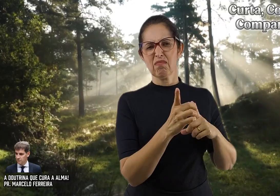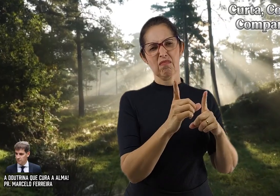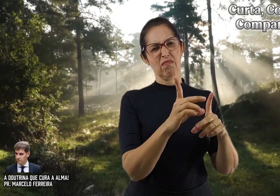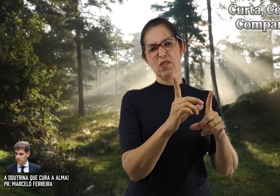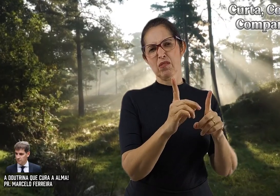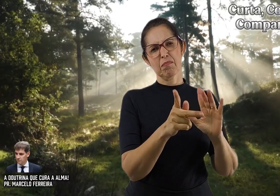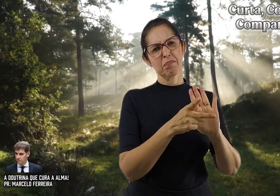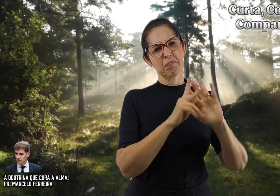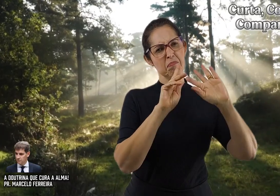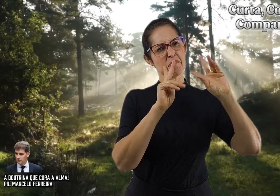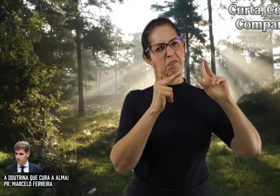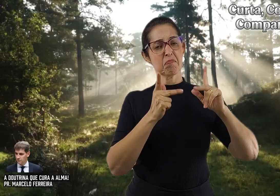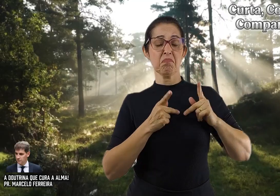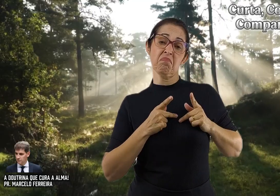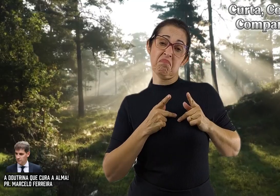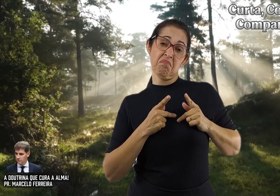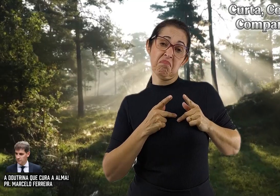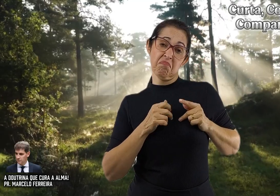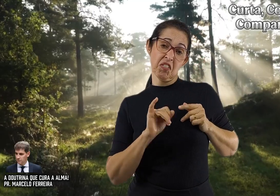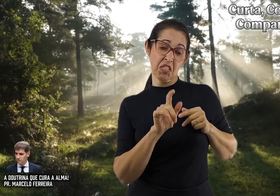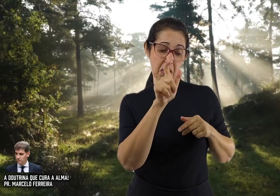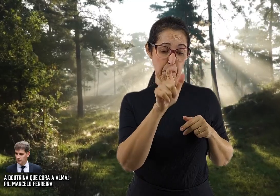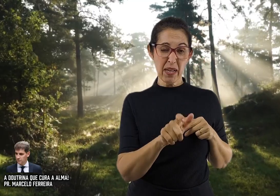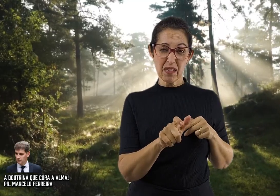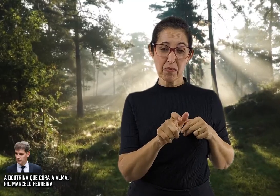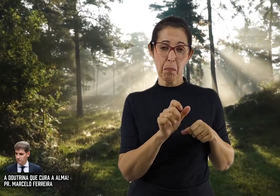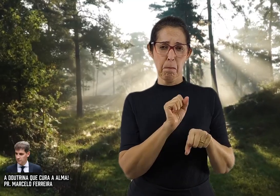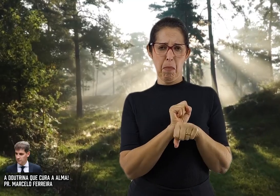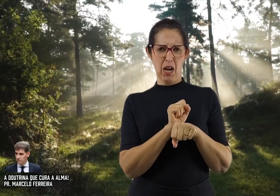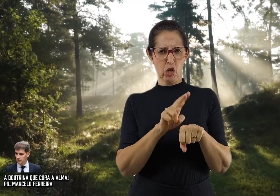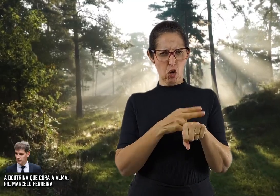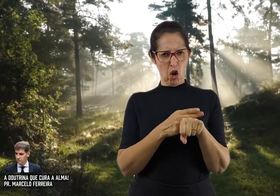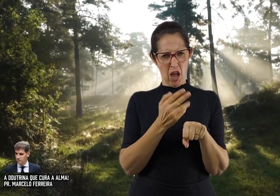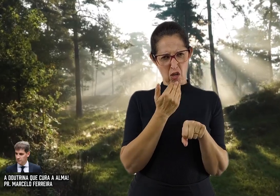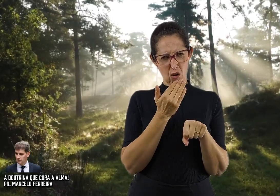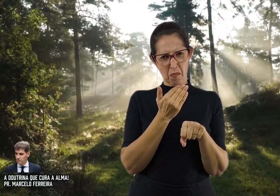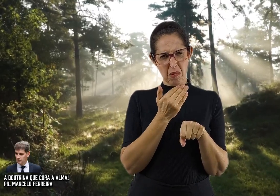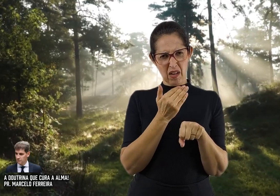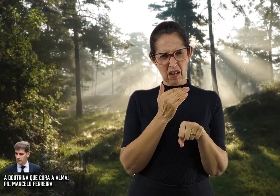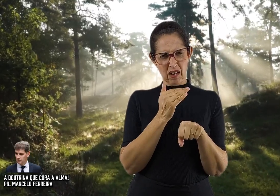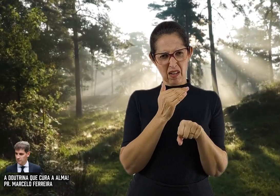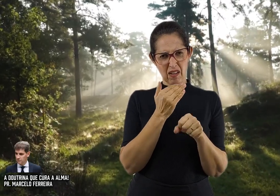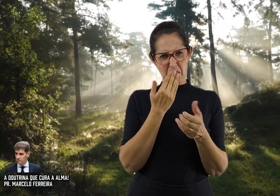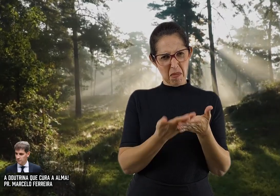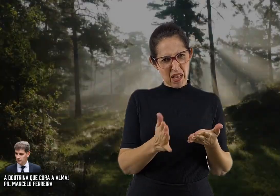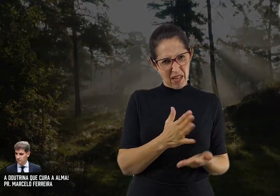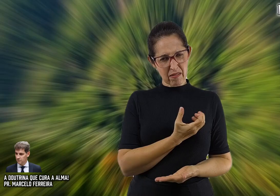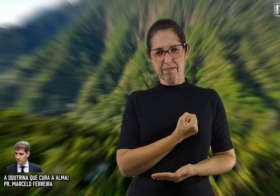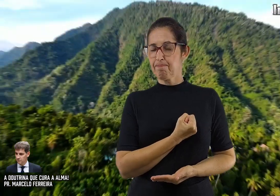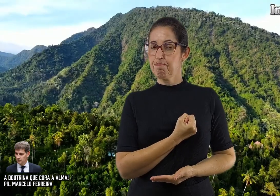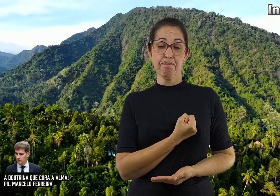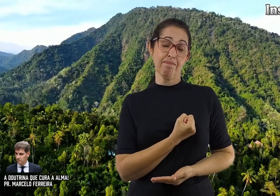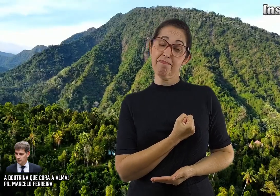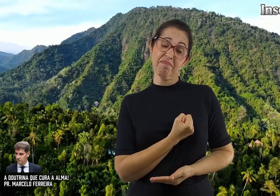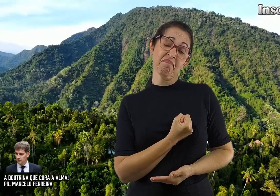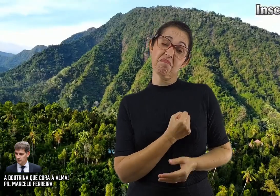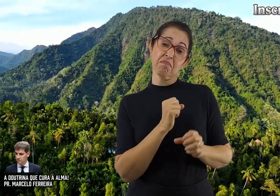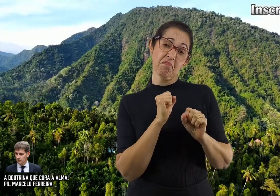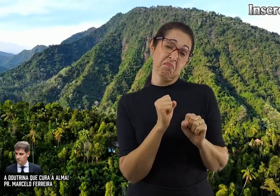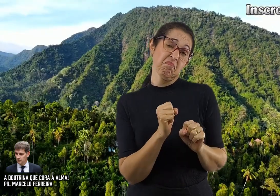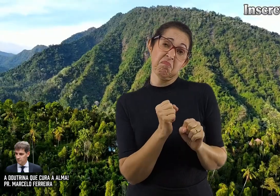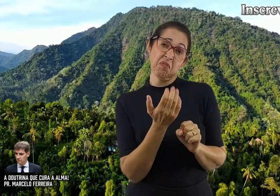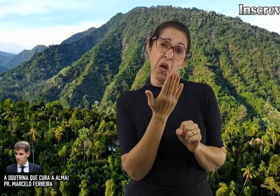humana. Se a pessoa deixar de comer chocolate, ela vai deixar de ser salva? Não. Comer chocolate